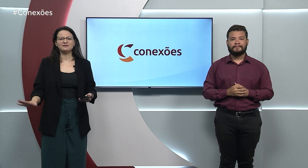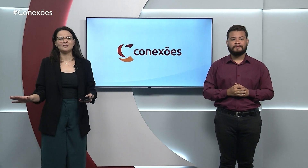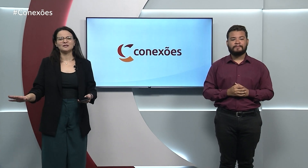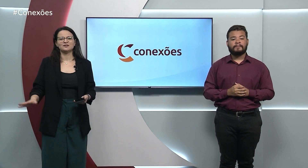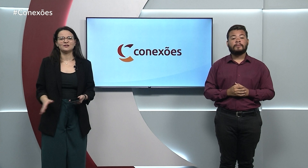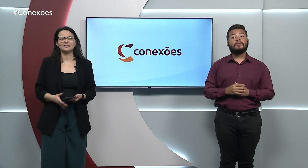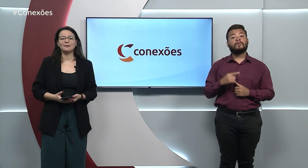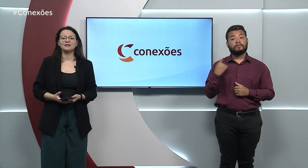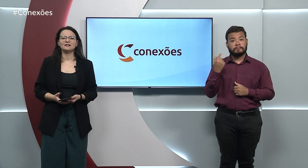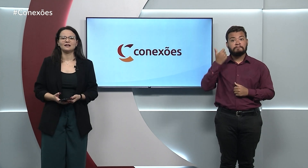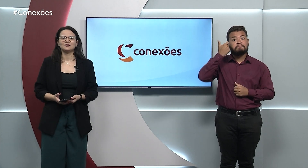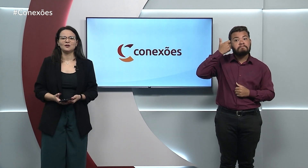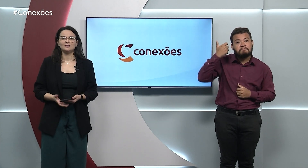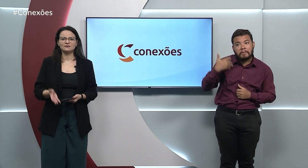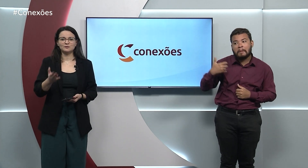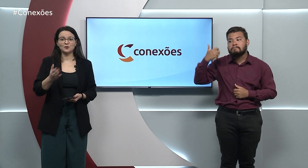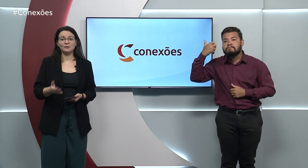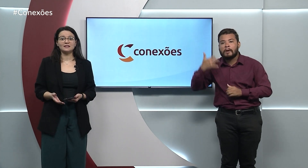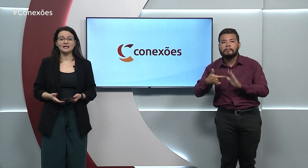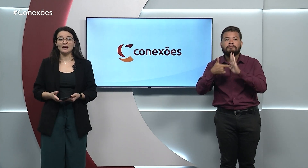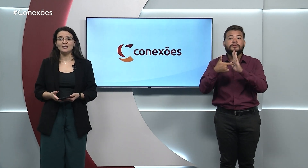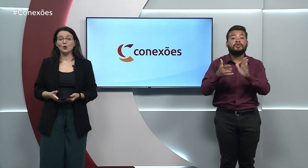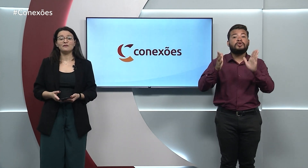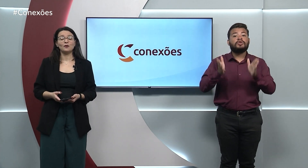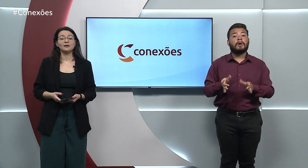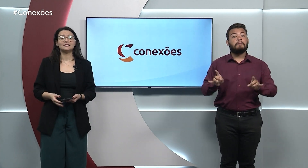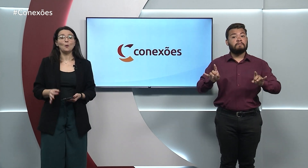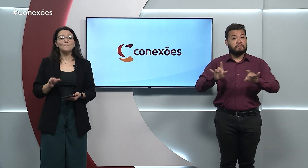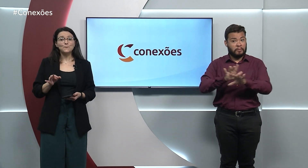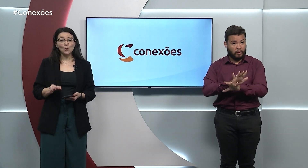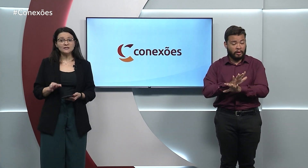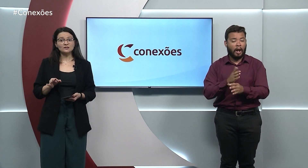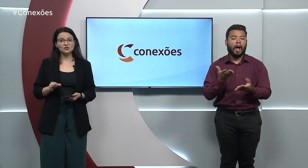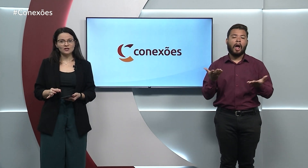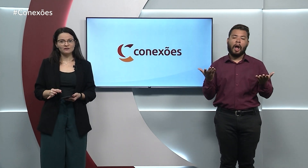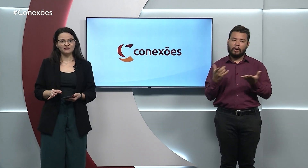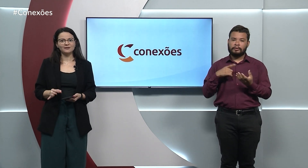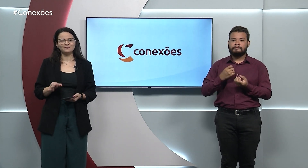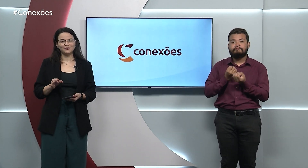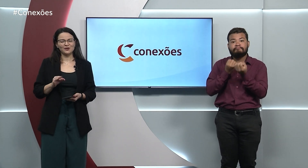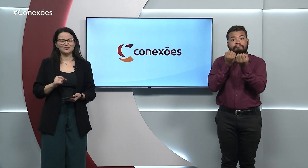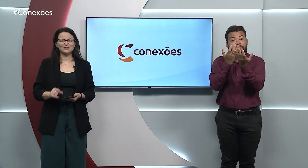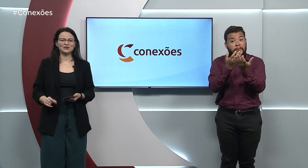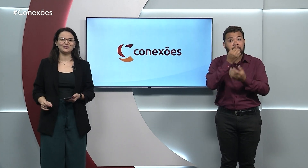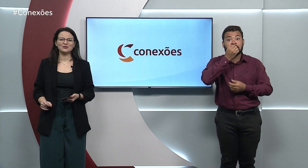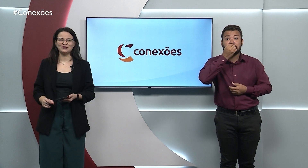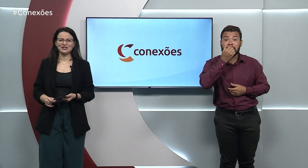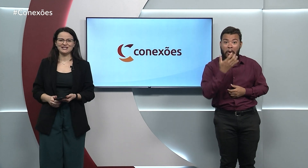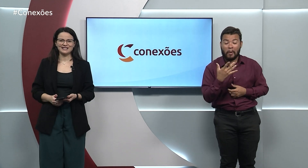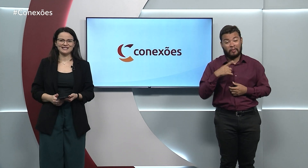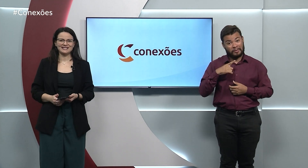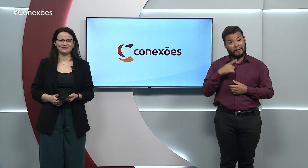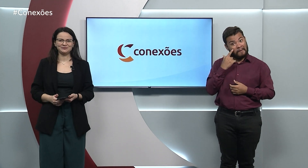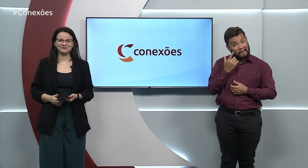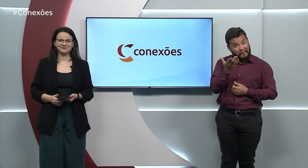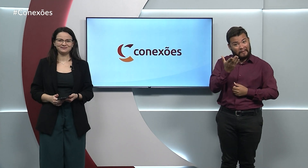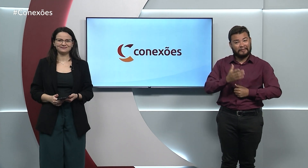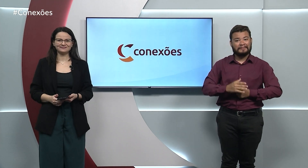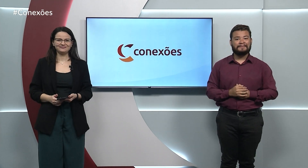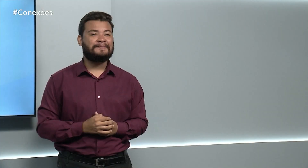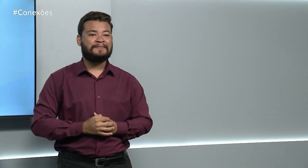Agora que já fizemos as nossas apresentações, vamos começar com informação positiva no nosso giro de notícias.